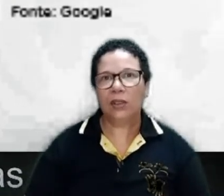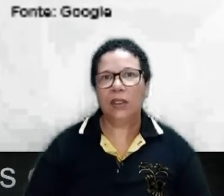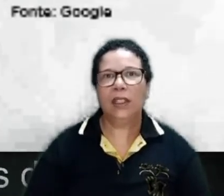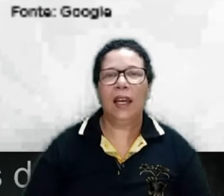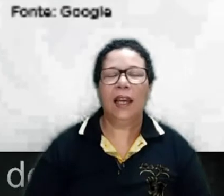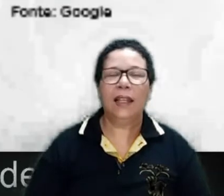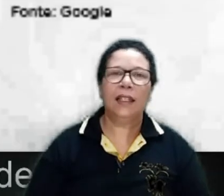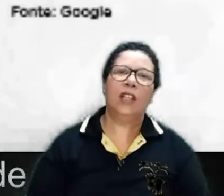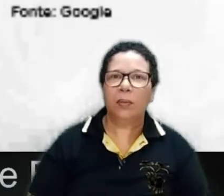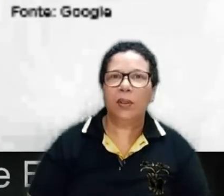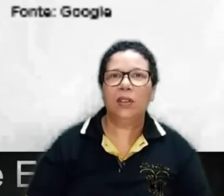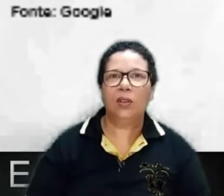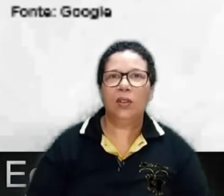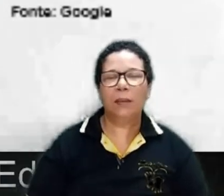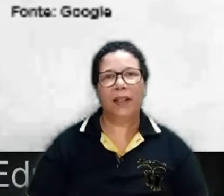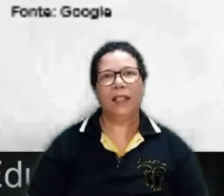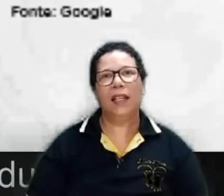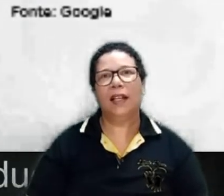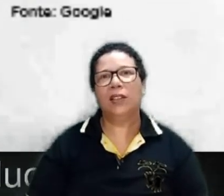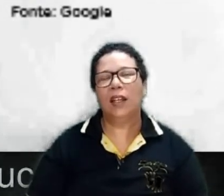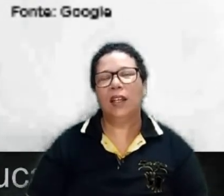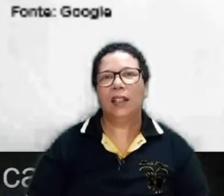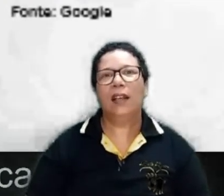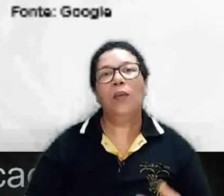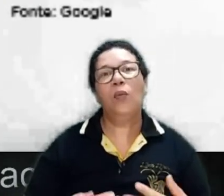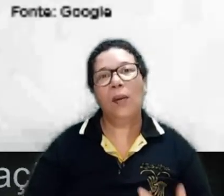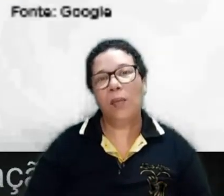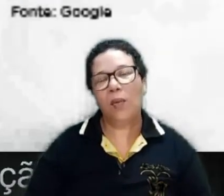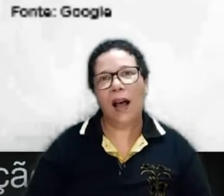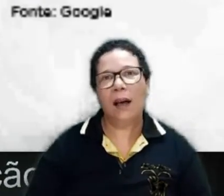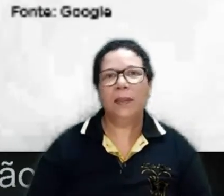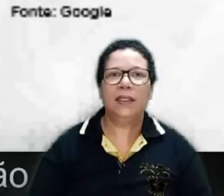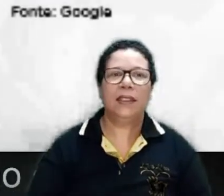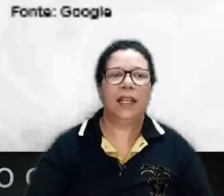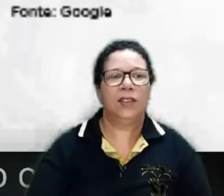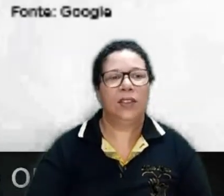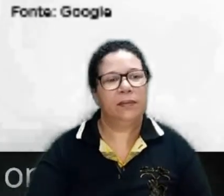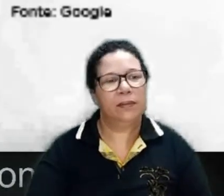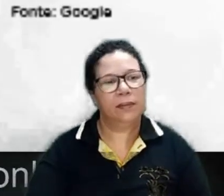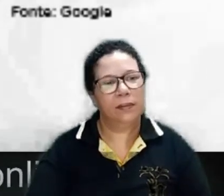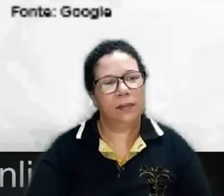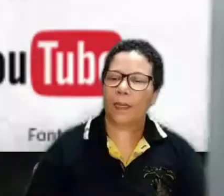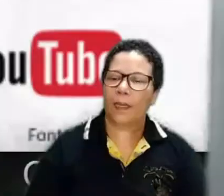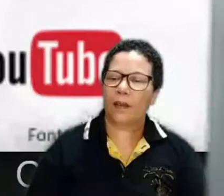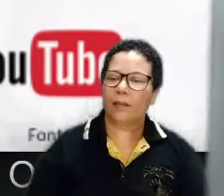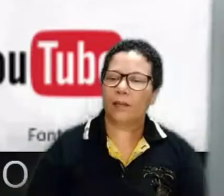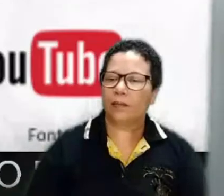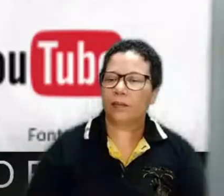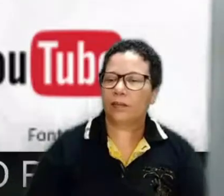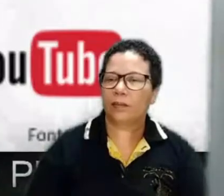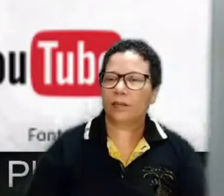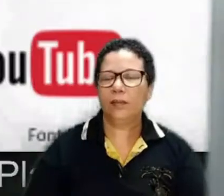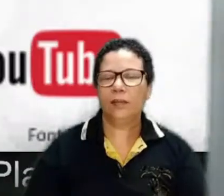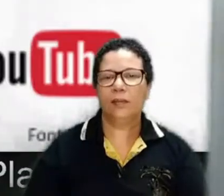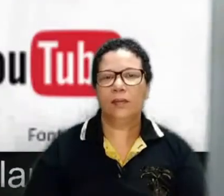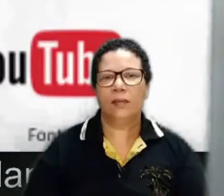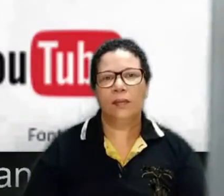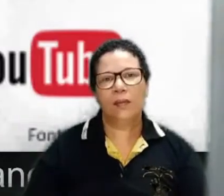a tecnologia proporciona para que haja, né, uma boa aprendizagem.